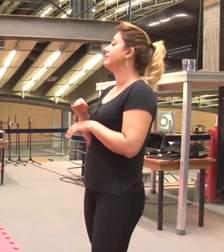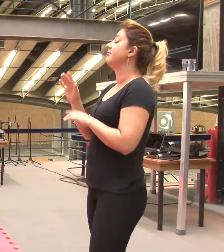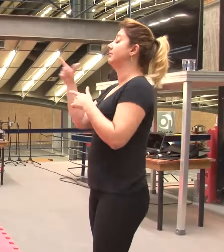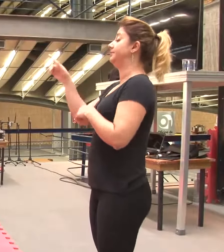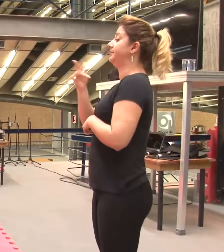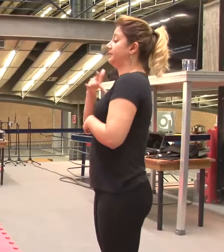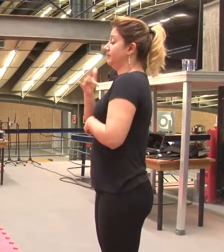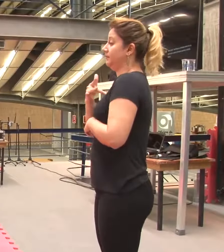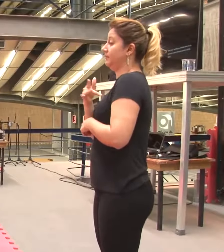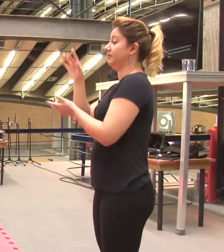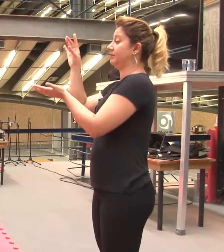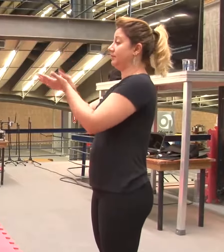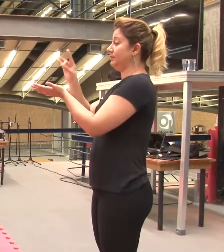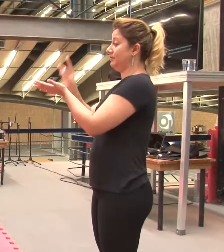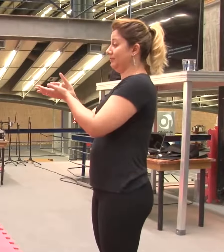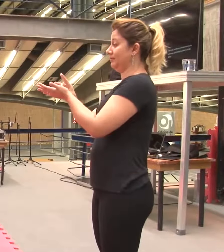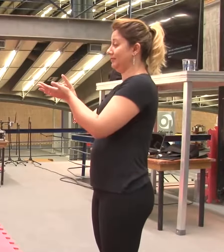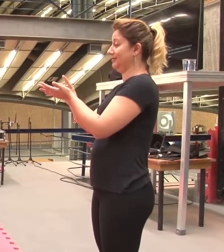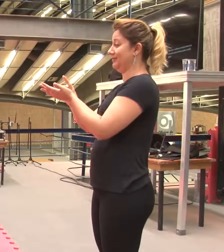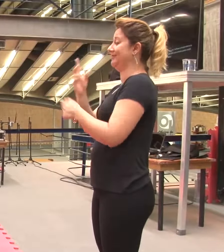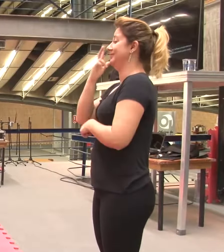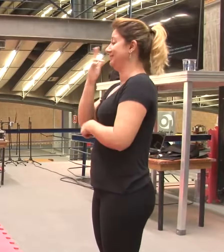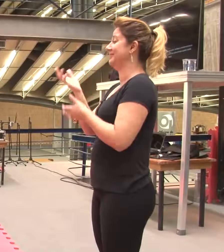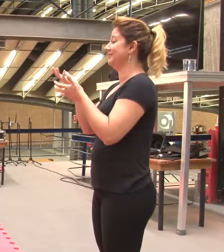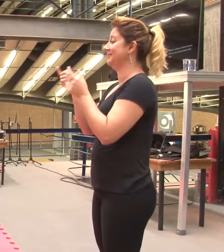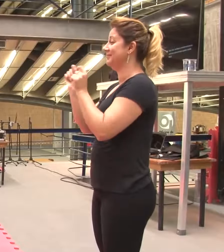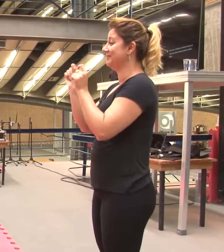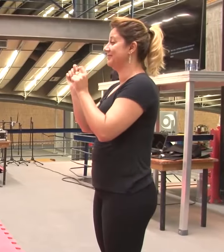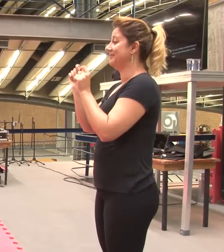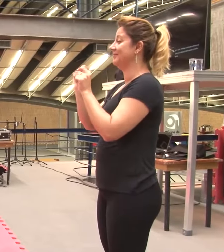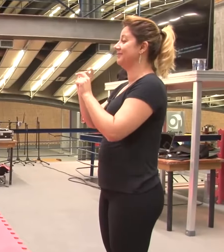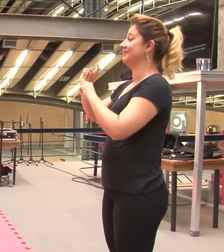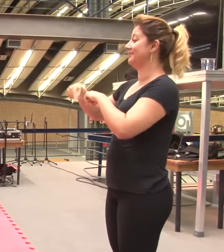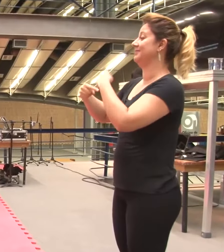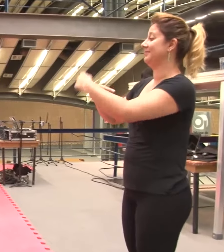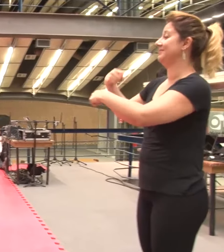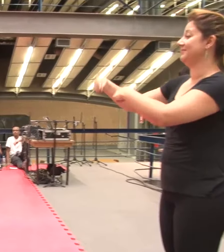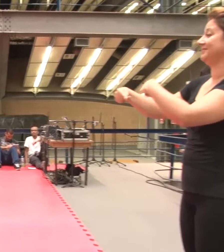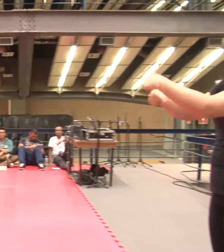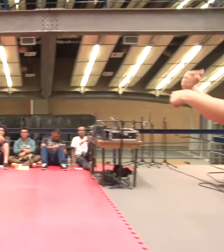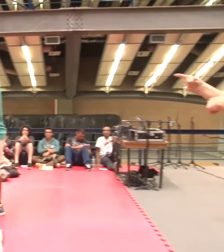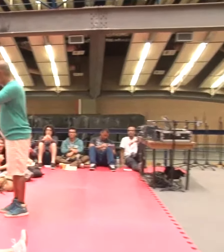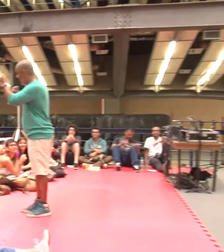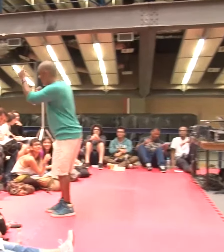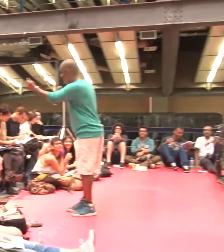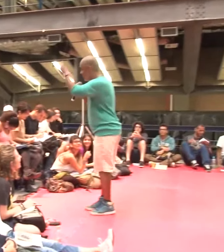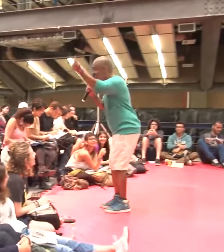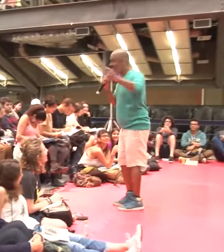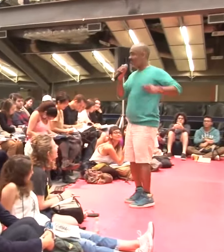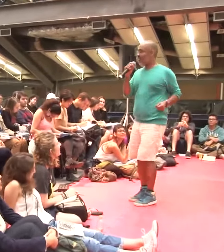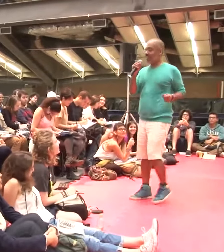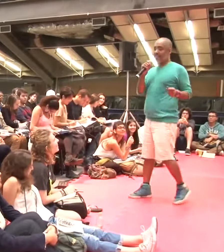quê? Reproduzir. É claro, tem que dar um susto de vez em quando para saber se estão com os